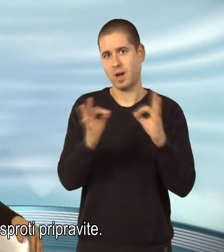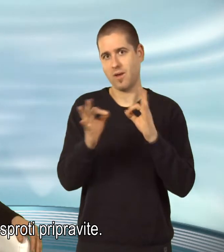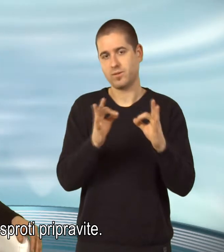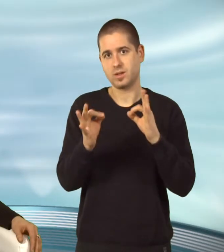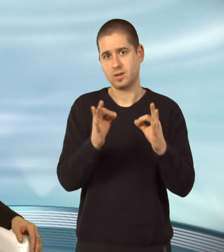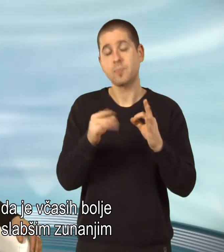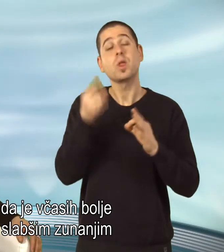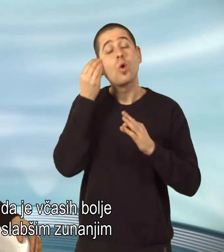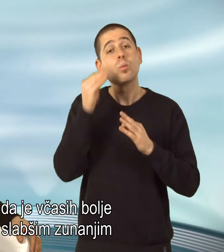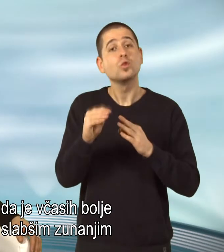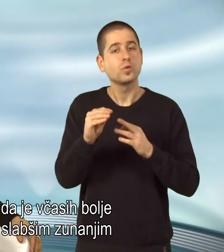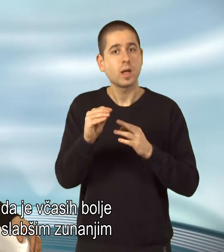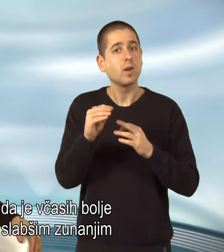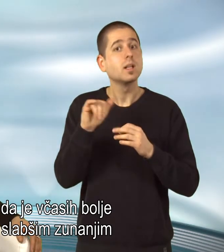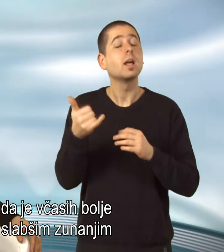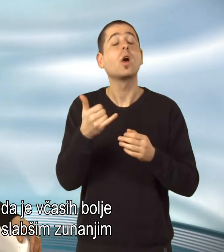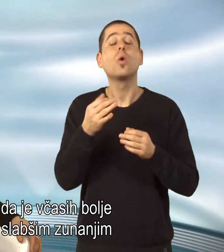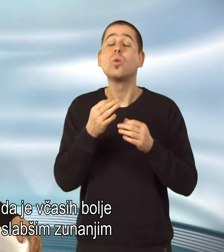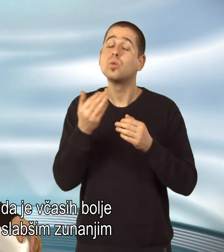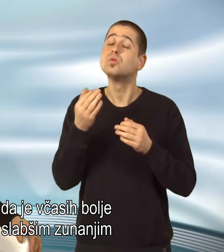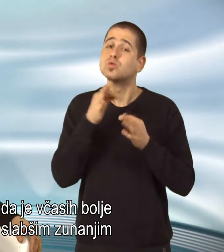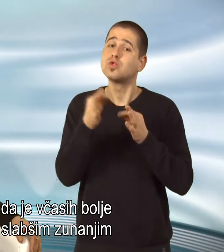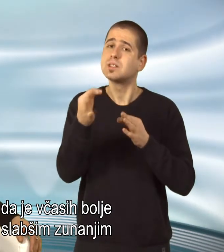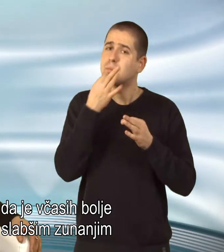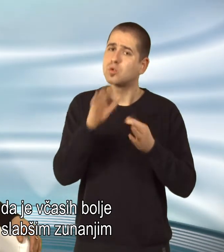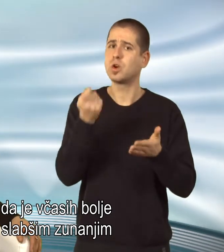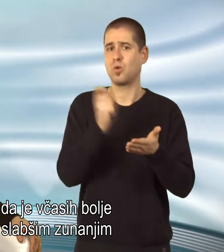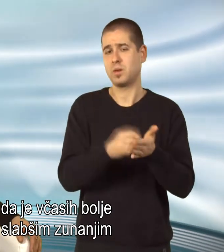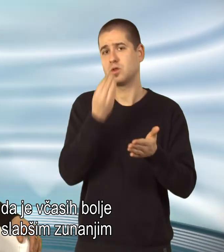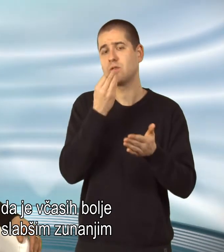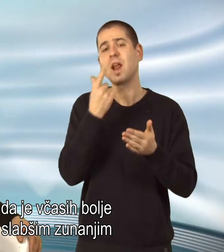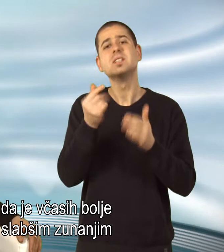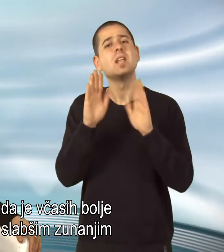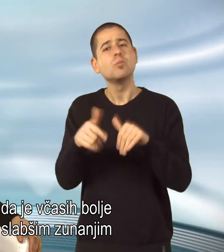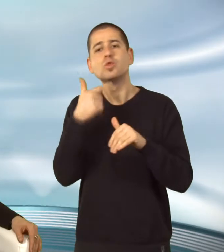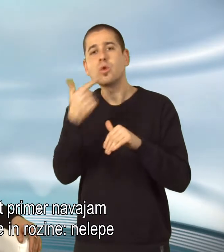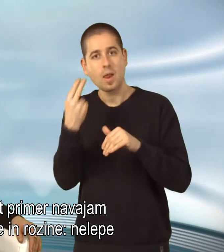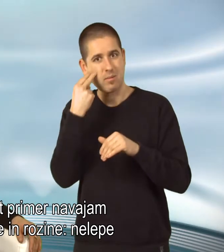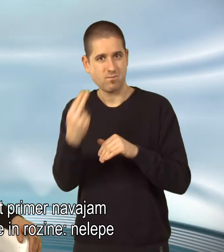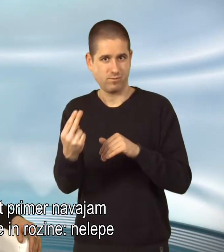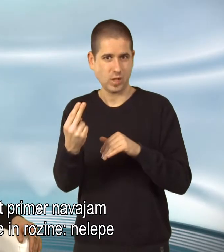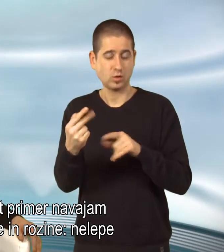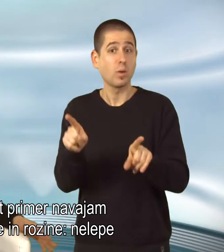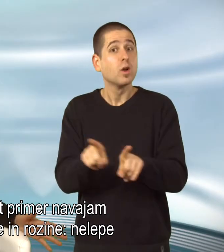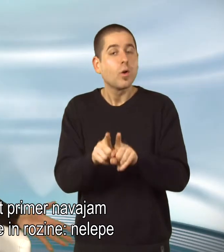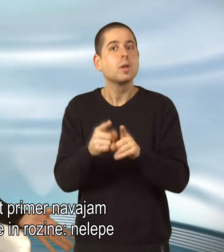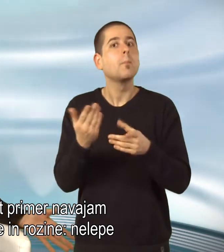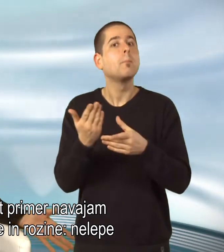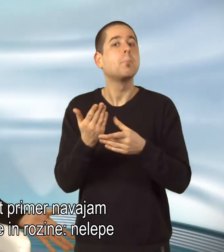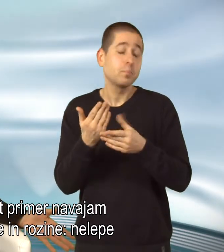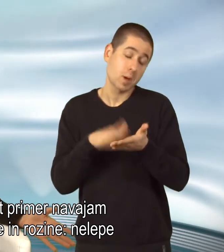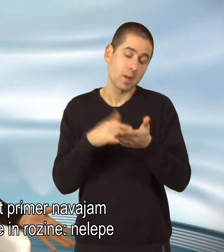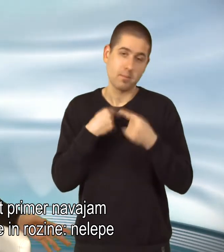pripravite. Upoštevajte, da je včasih bolje kupiti živila s slabšim zunanjim videzom. Kot